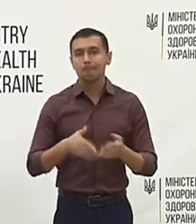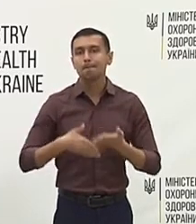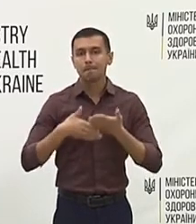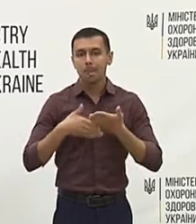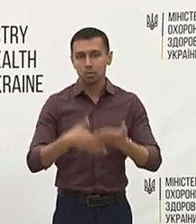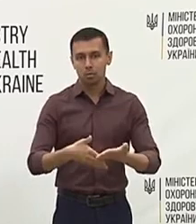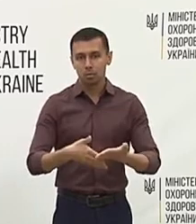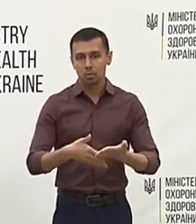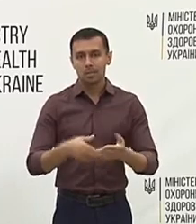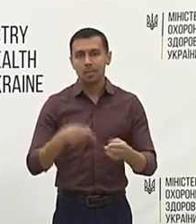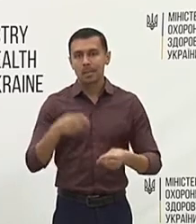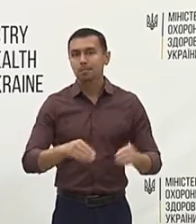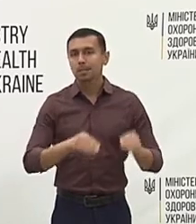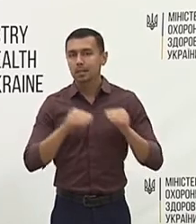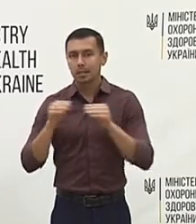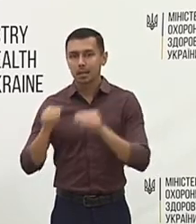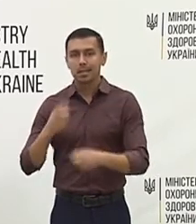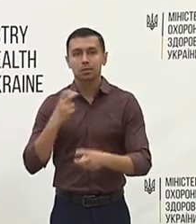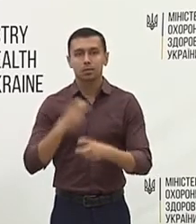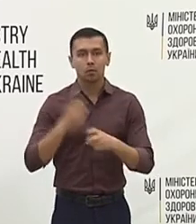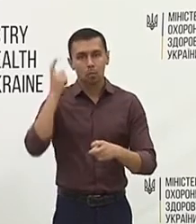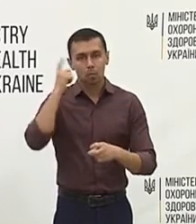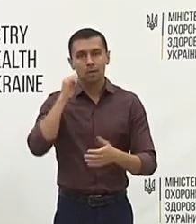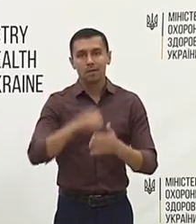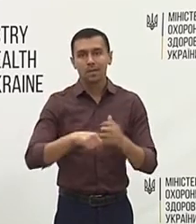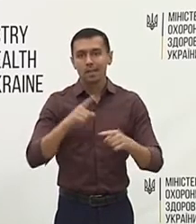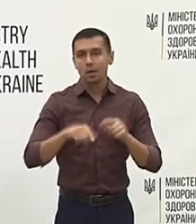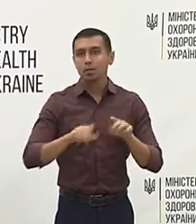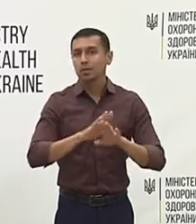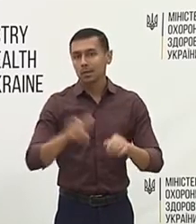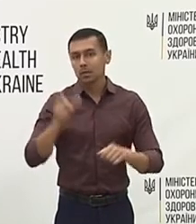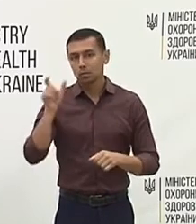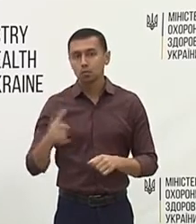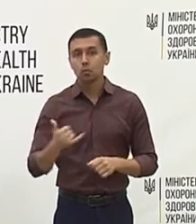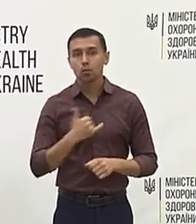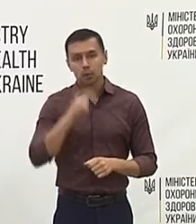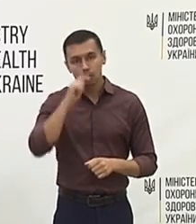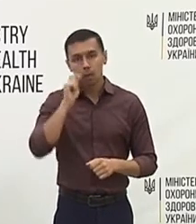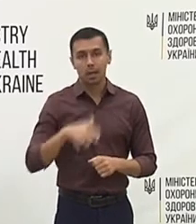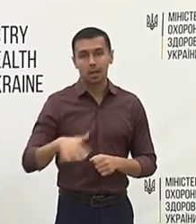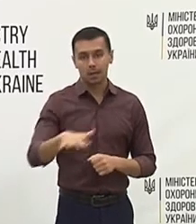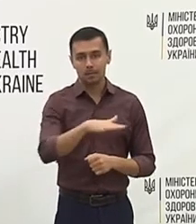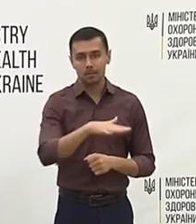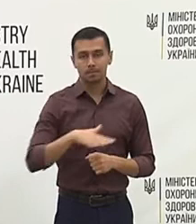метод трансплантації кісткового мозку від неродинних донорів у нас в Україні.